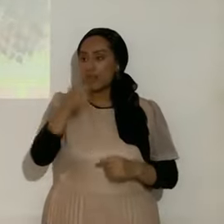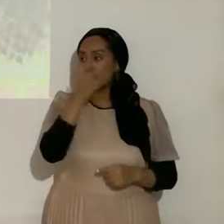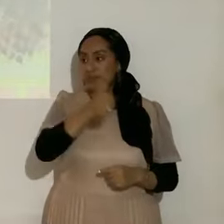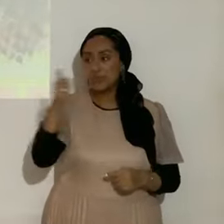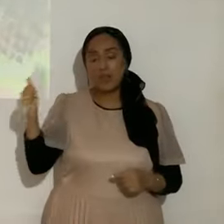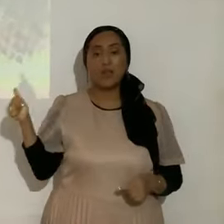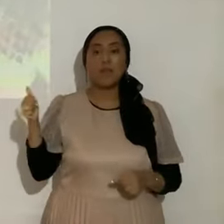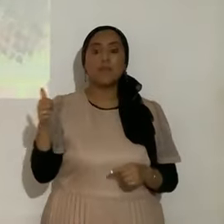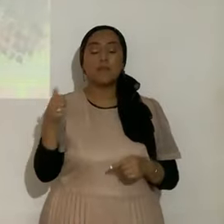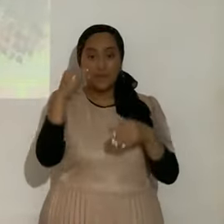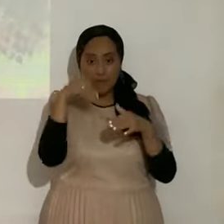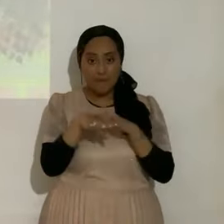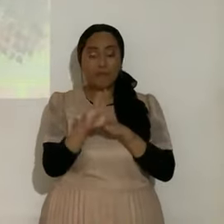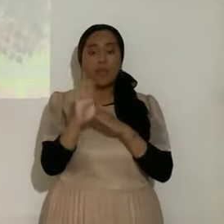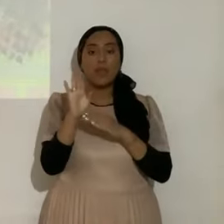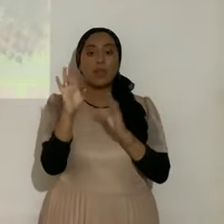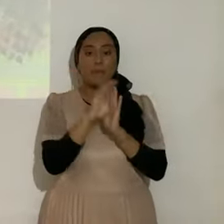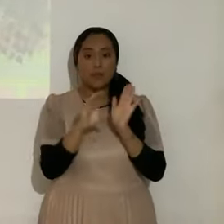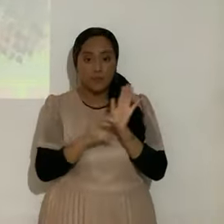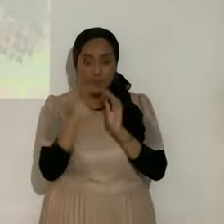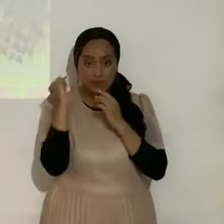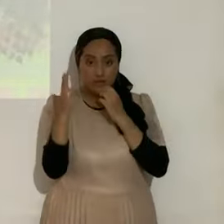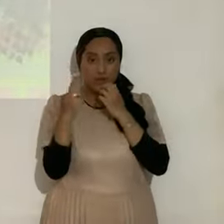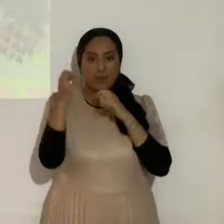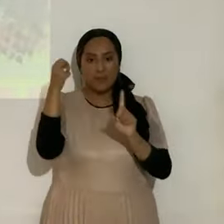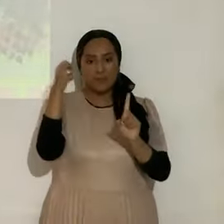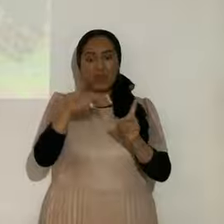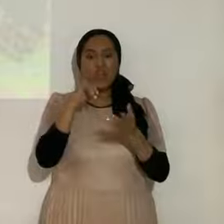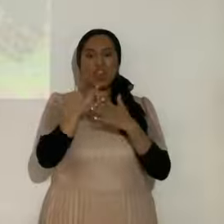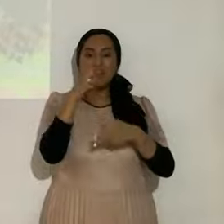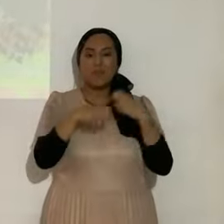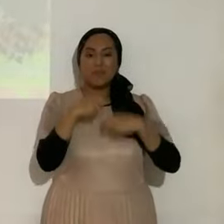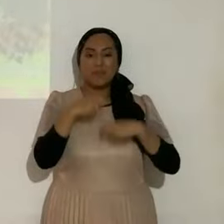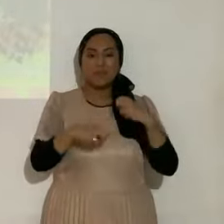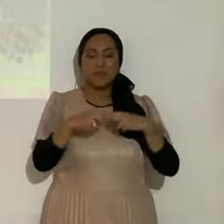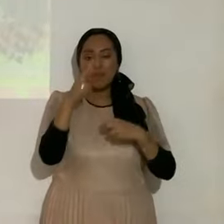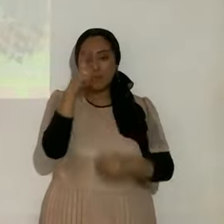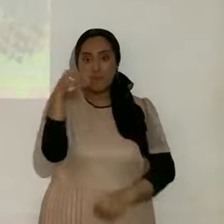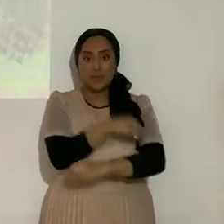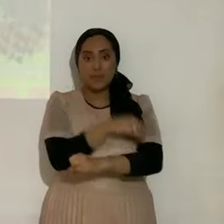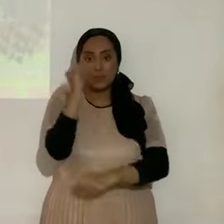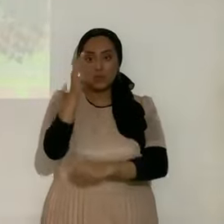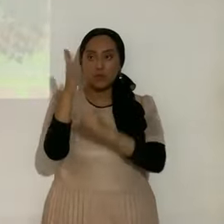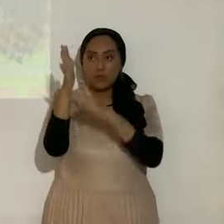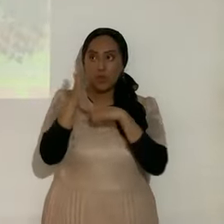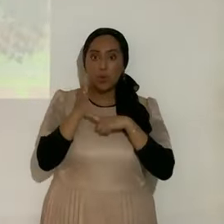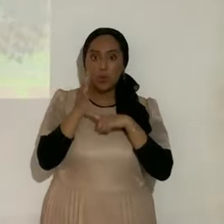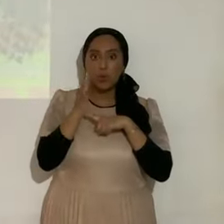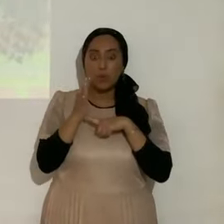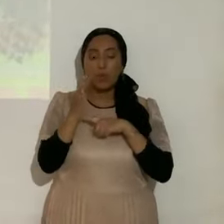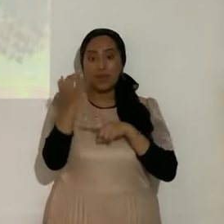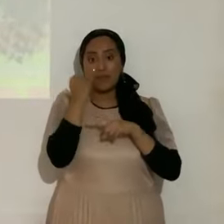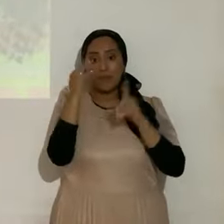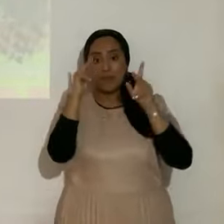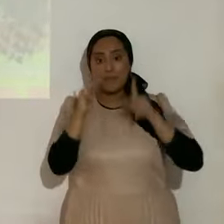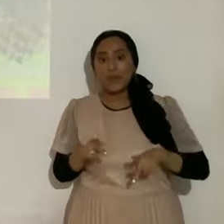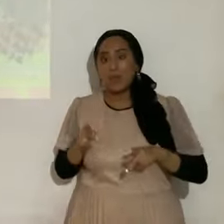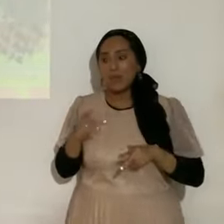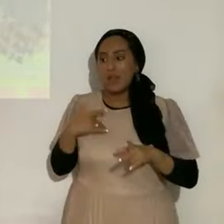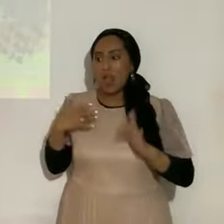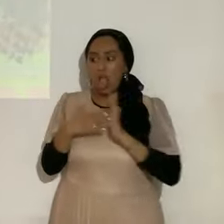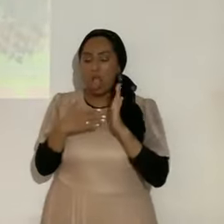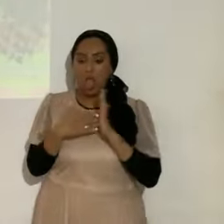y entra a los mandamientos de Yahweh, vence ese obstáculo, porque el poder de Yahweh se manifiesta. Pero si una persona está estancada